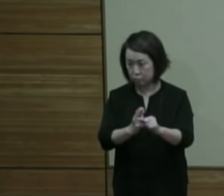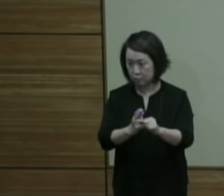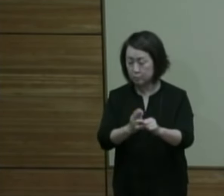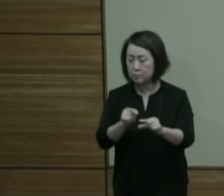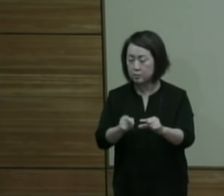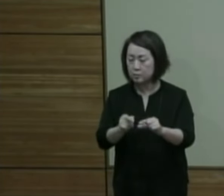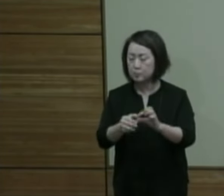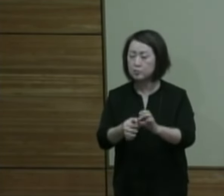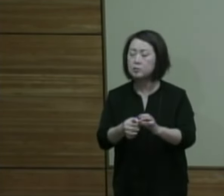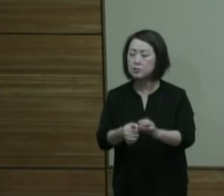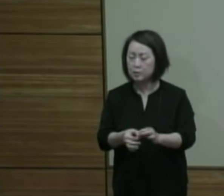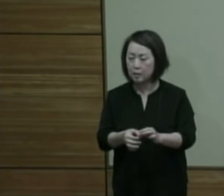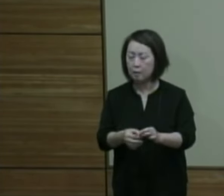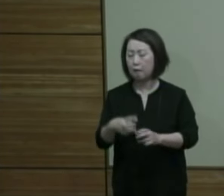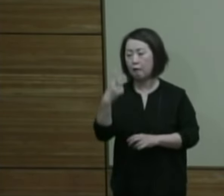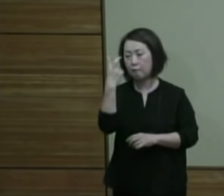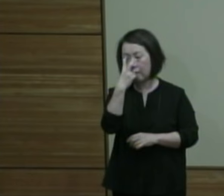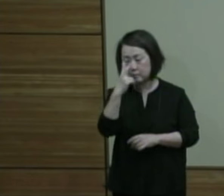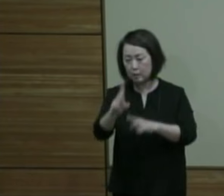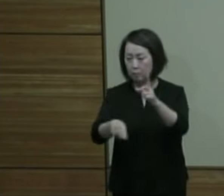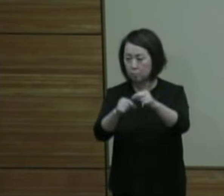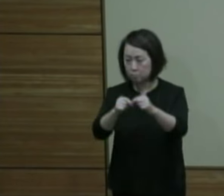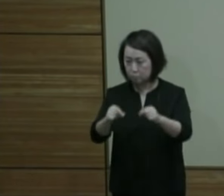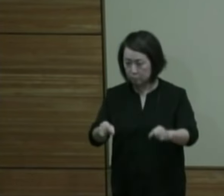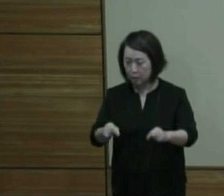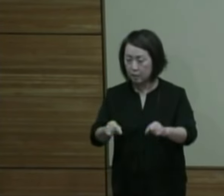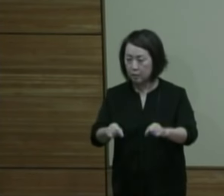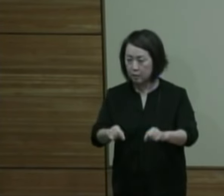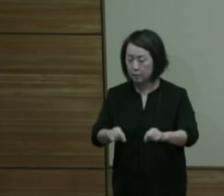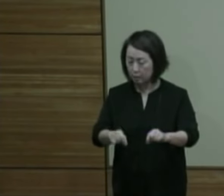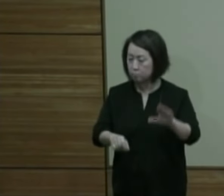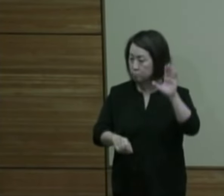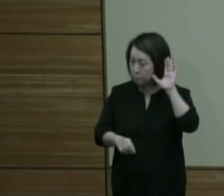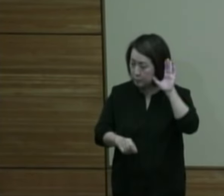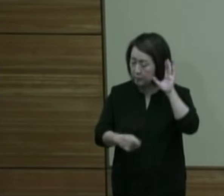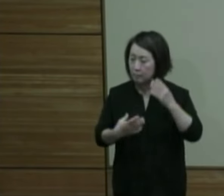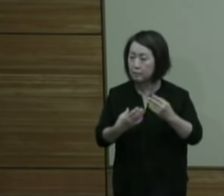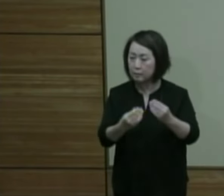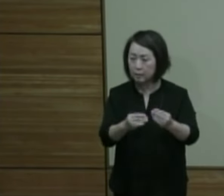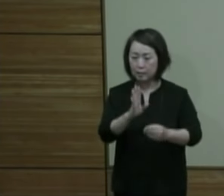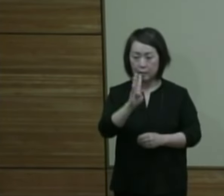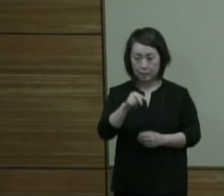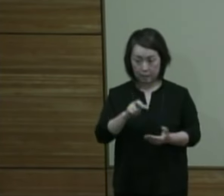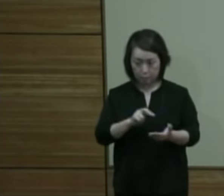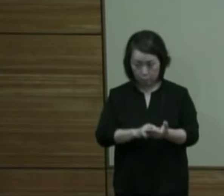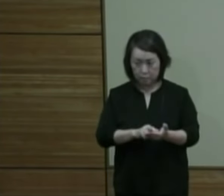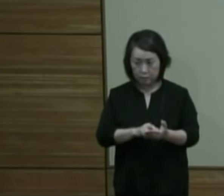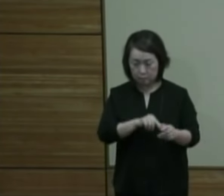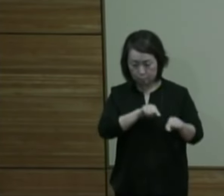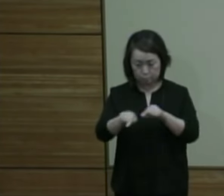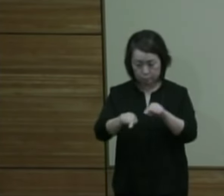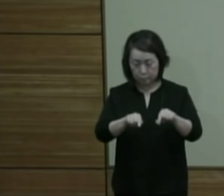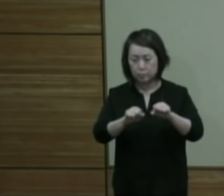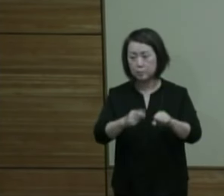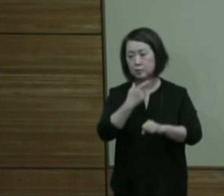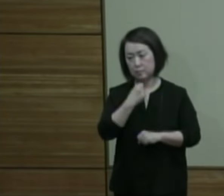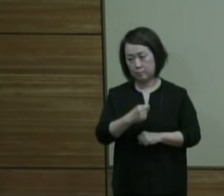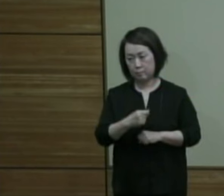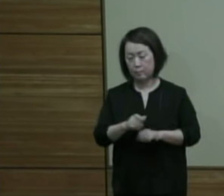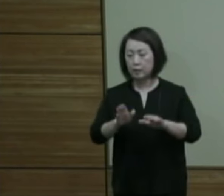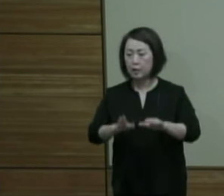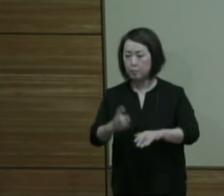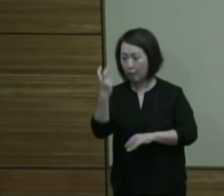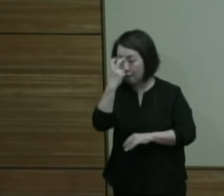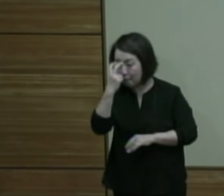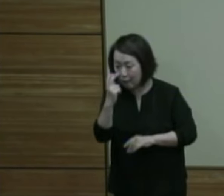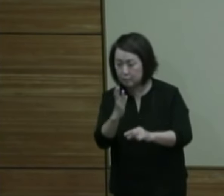て、監査の結果をですね、お伺いしながら、県としてはあの指導をしていきたいと思っております。現時点まだ監査中